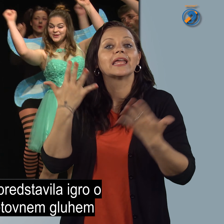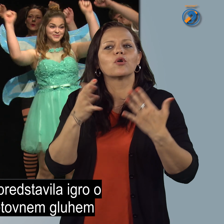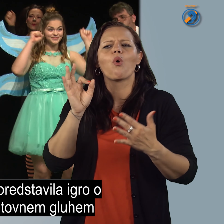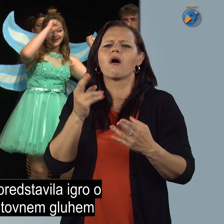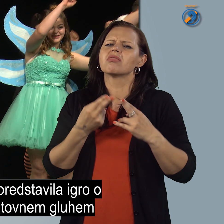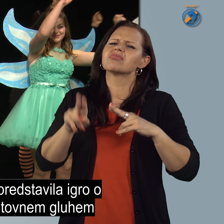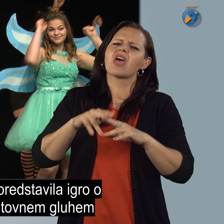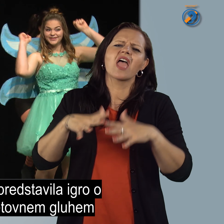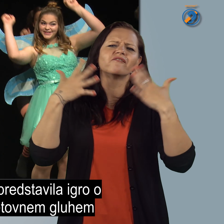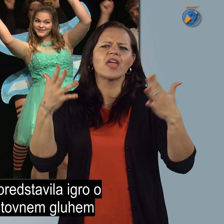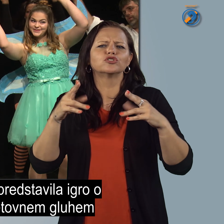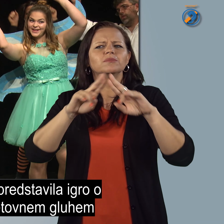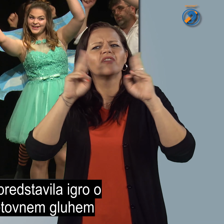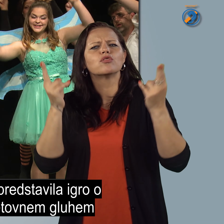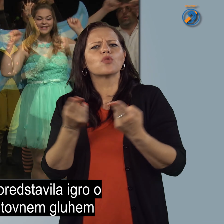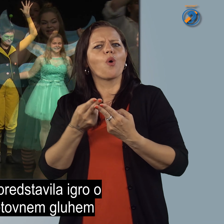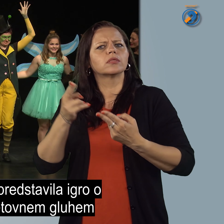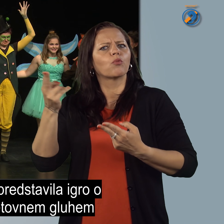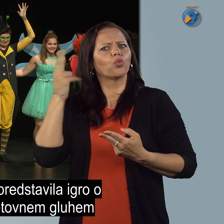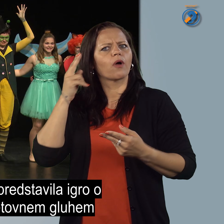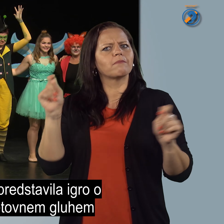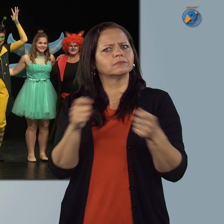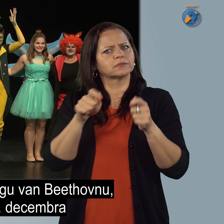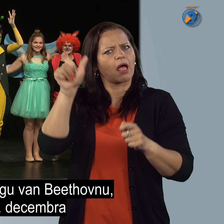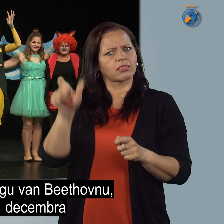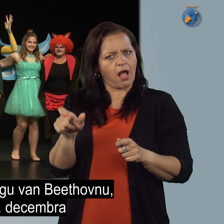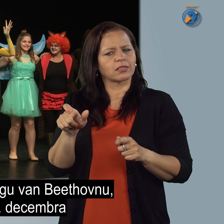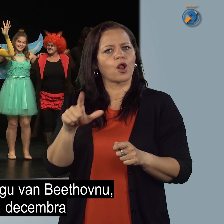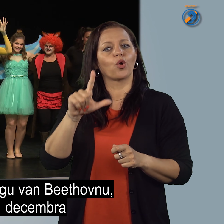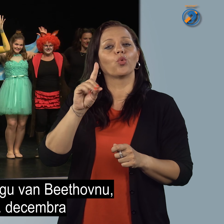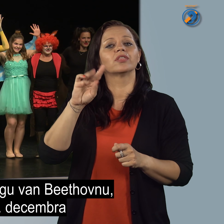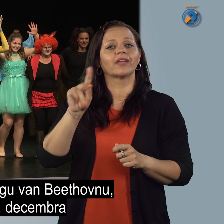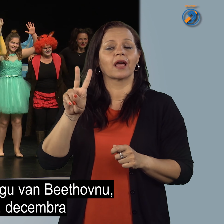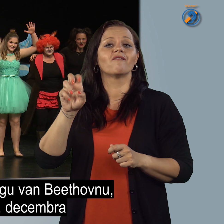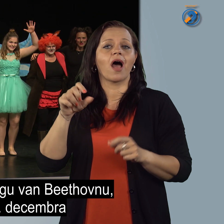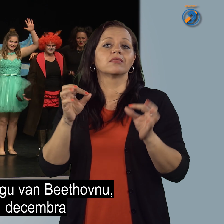o največjem svetovnem gluhem skladatelju Ludvigu van Beethovnu, saj bo